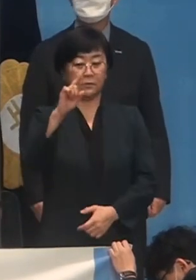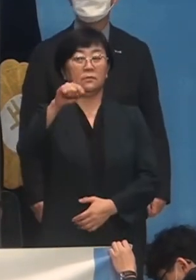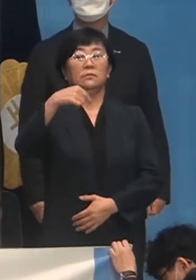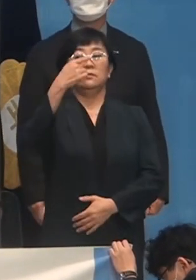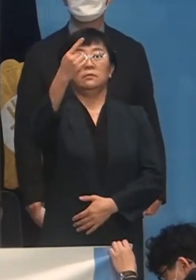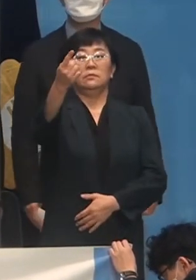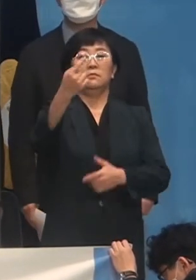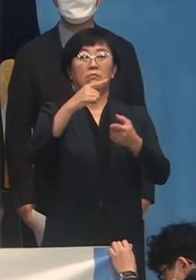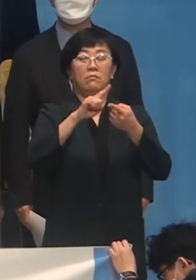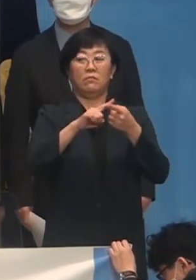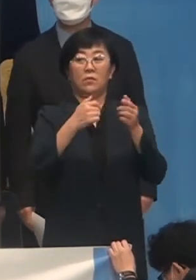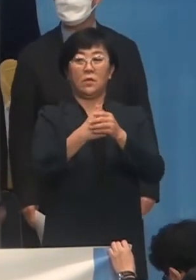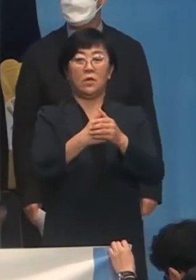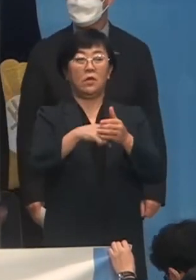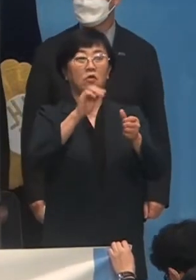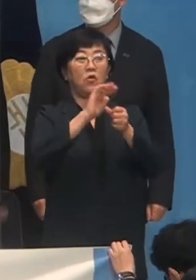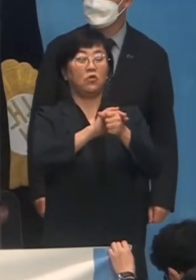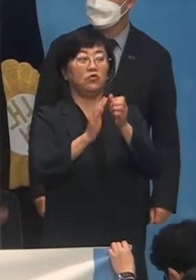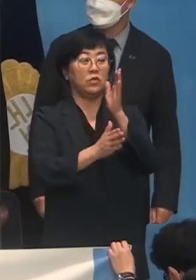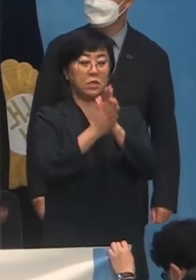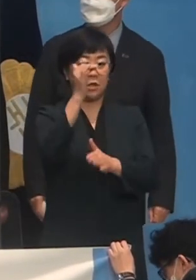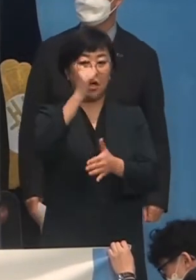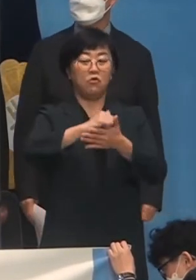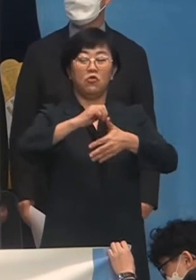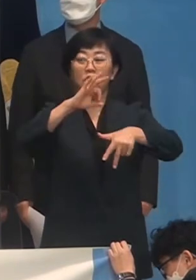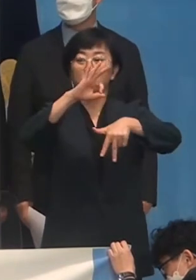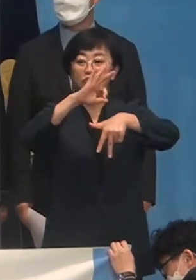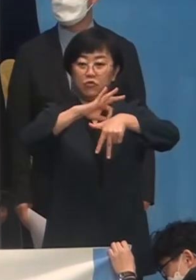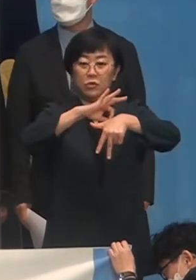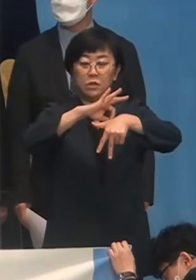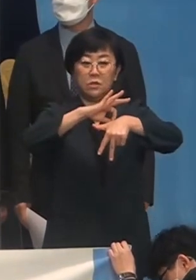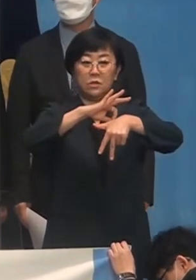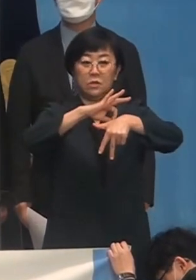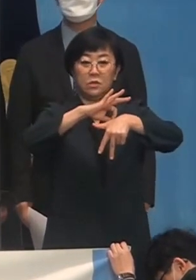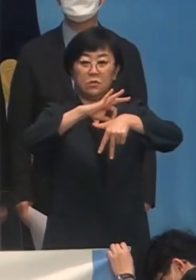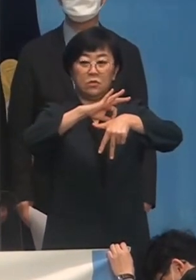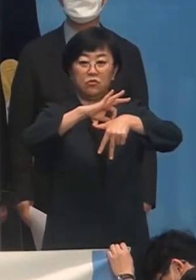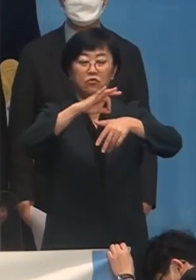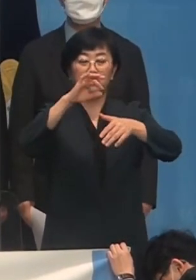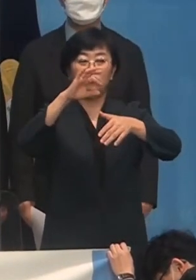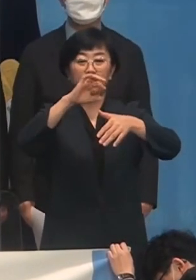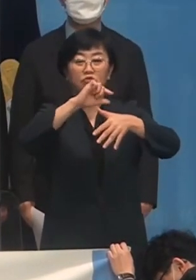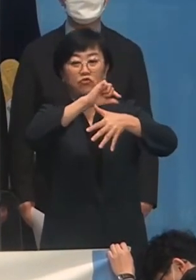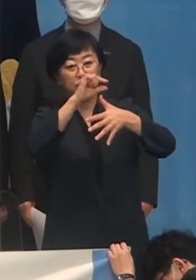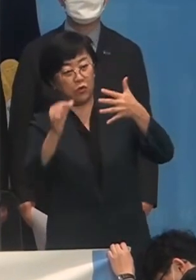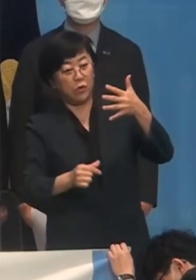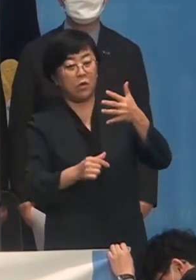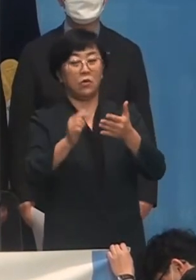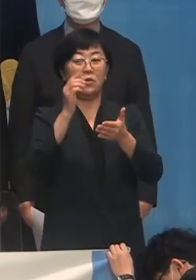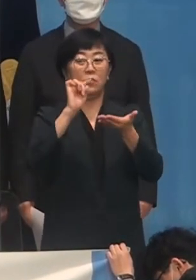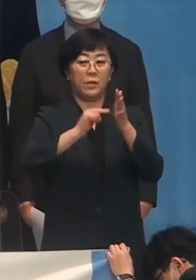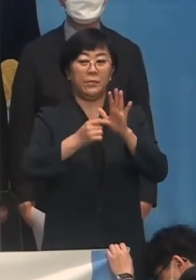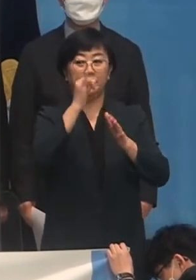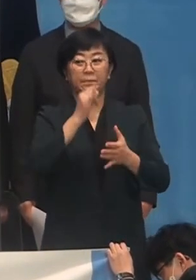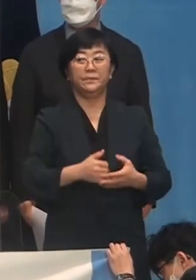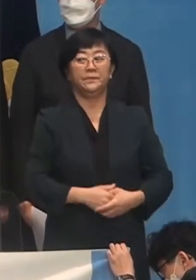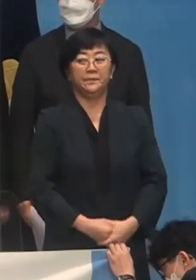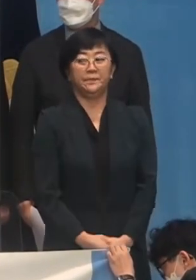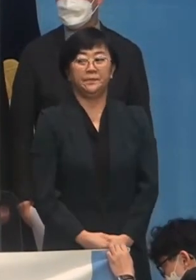다음부터는 경주시장 울진군수 피해자 영덕군수님께서 이해를 발표를 드립니다.